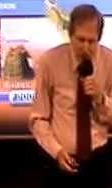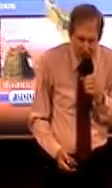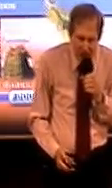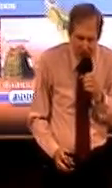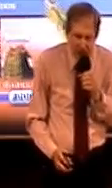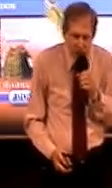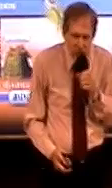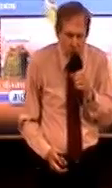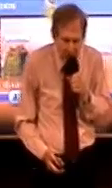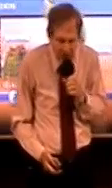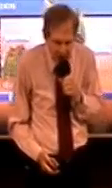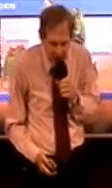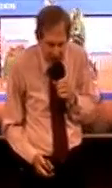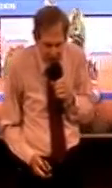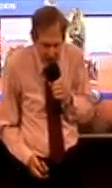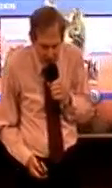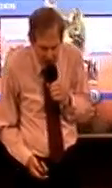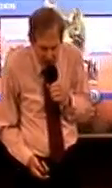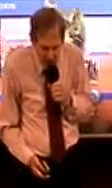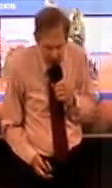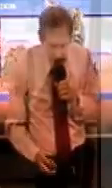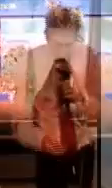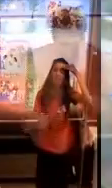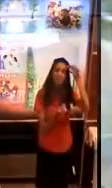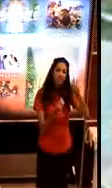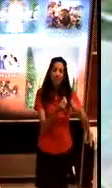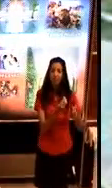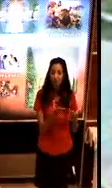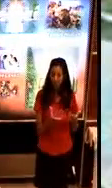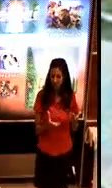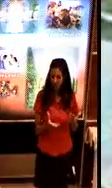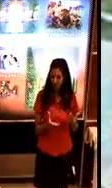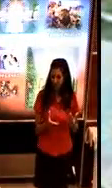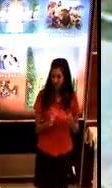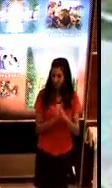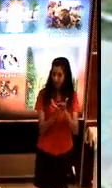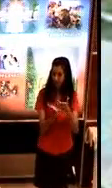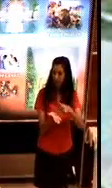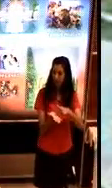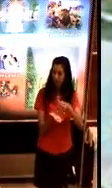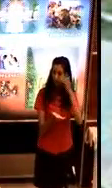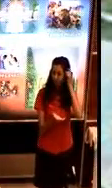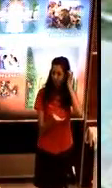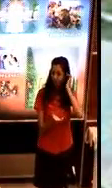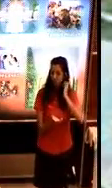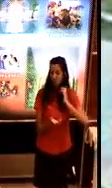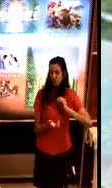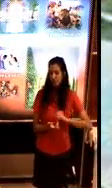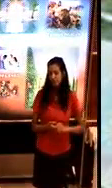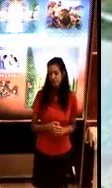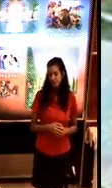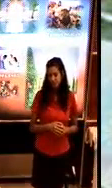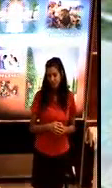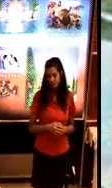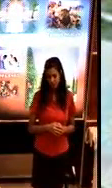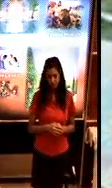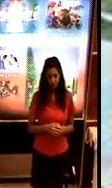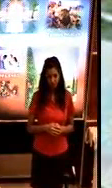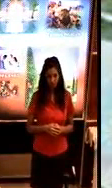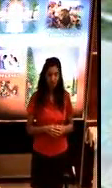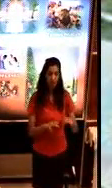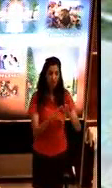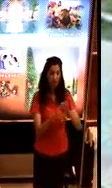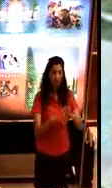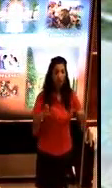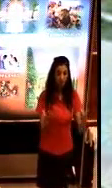¿Por qué dice en sus frentes? Miren lo que dice el texto bíblico, leámoslo de nuevo. Diciendo, no hagáis daño a la tierra,